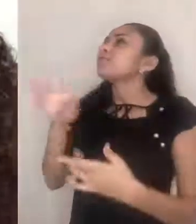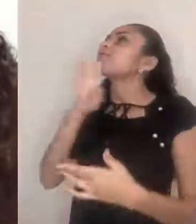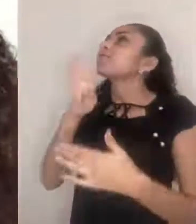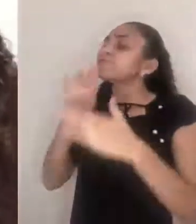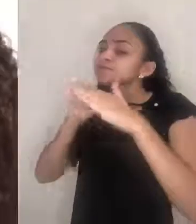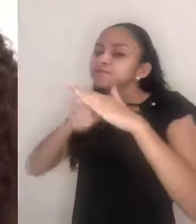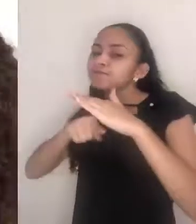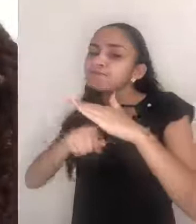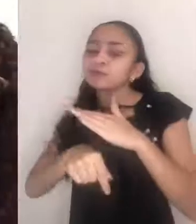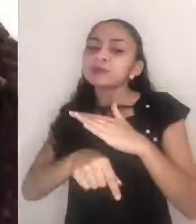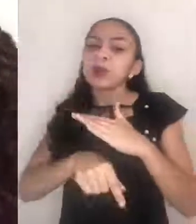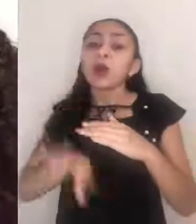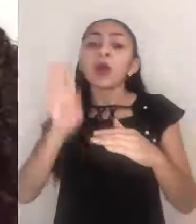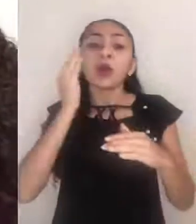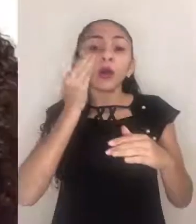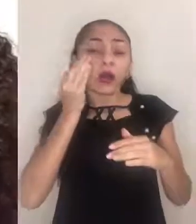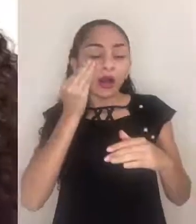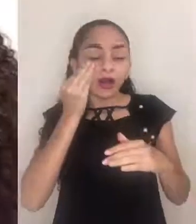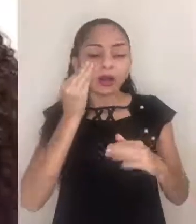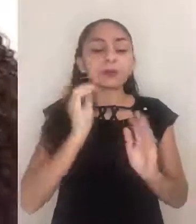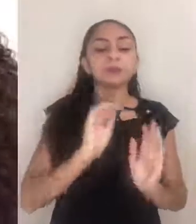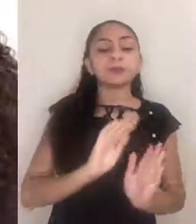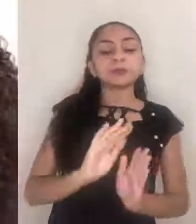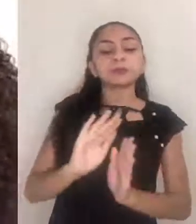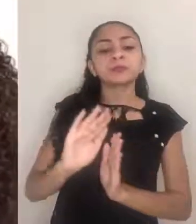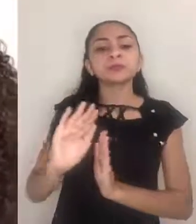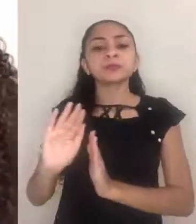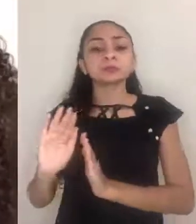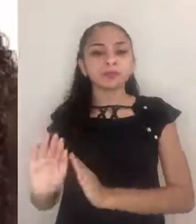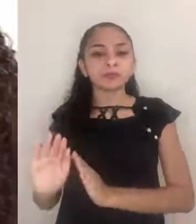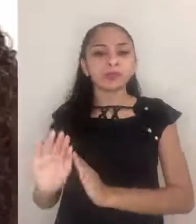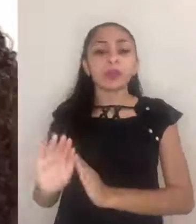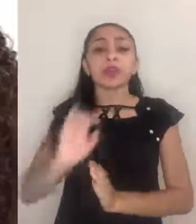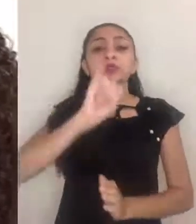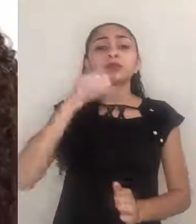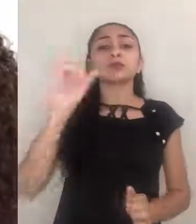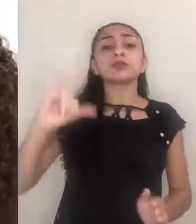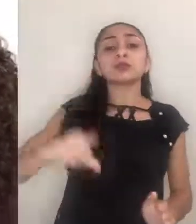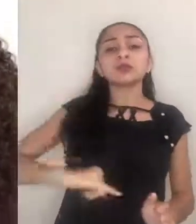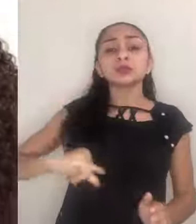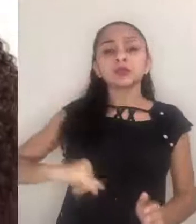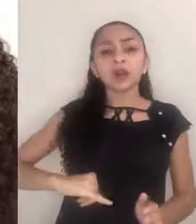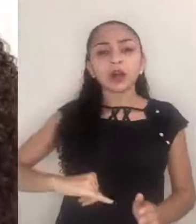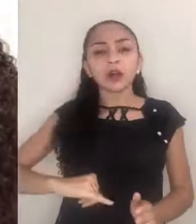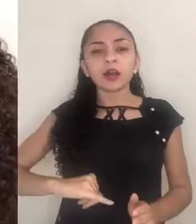refletir hoje. É claro, queridos, que aqui Jó não está falando de uma forma literal, certo? Ele não está